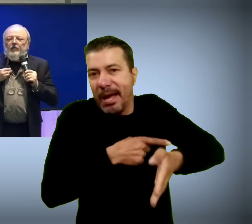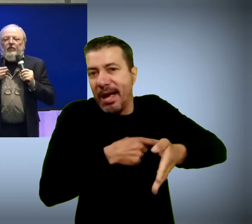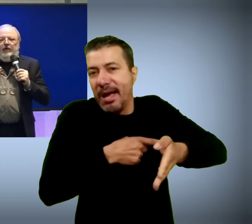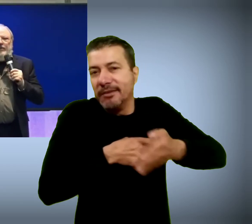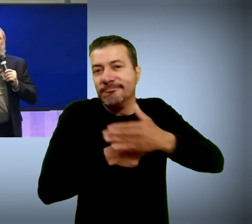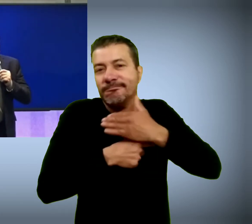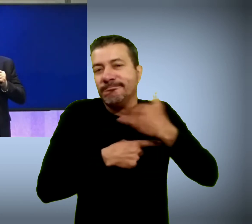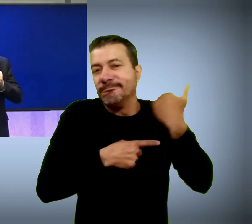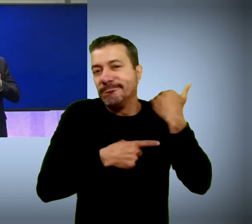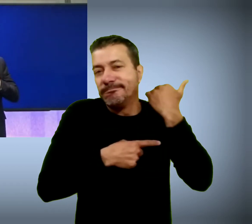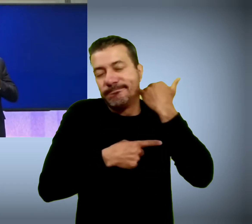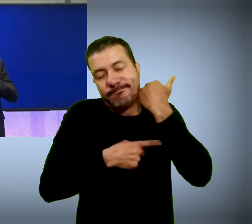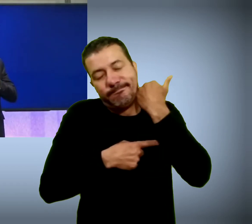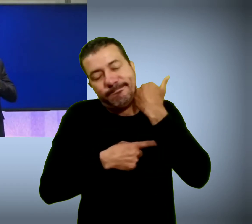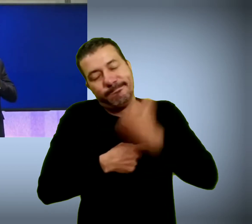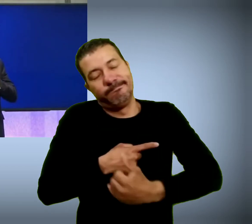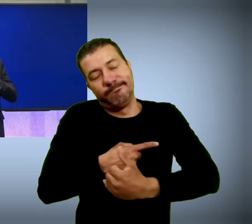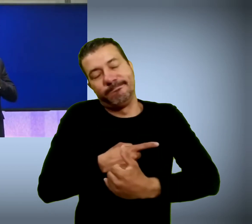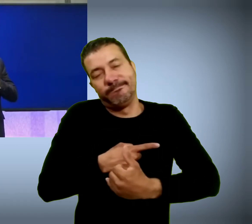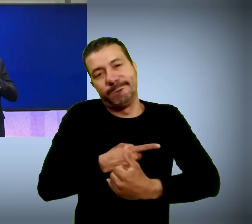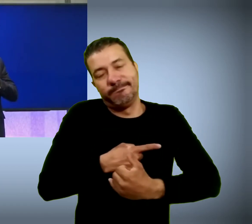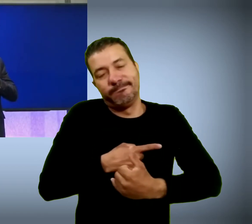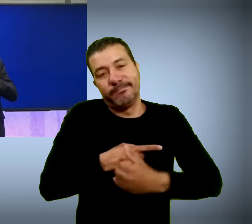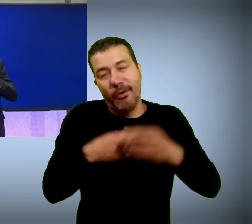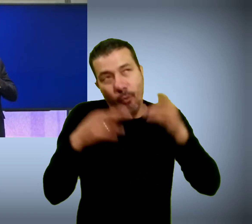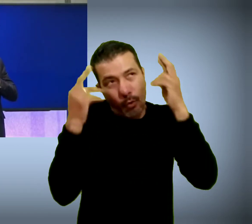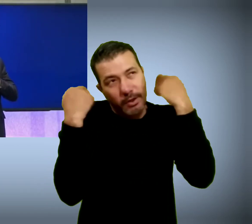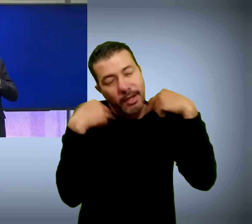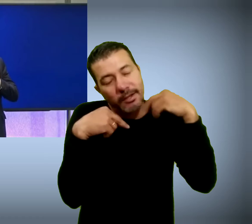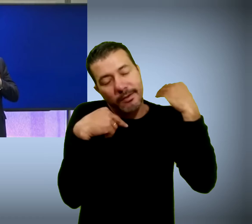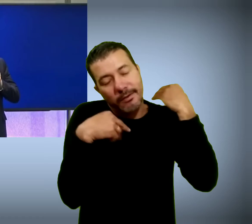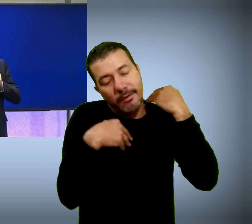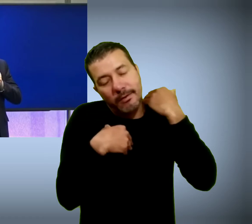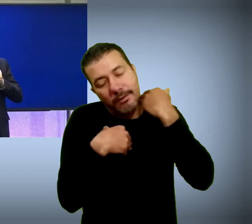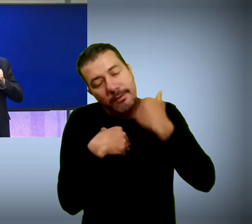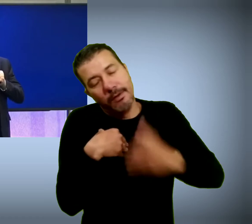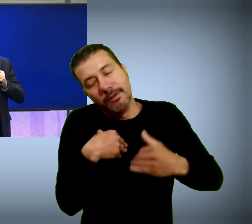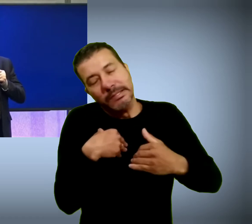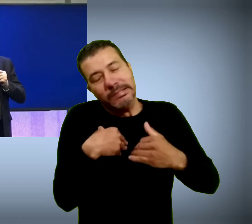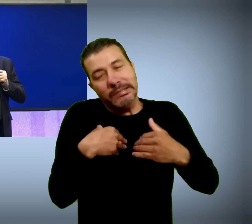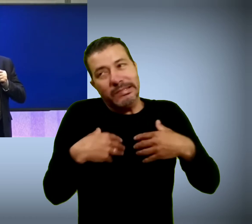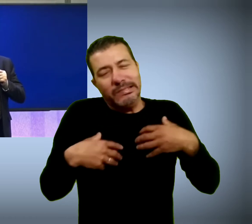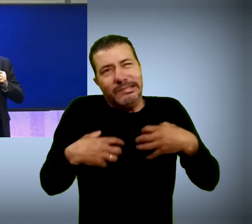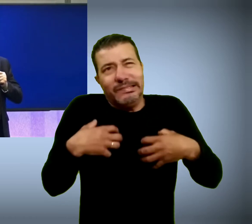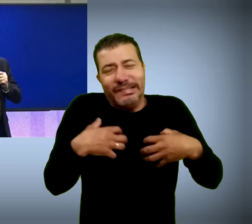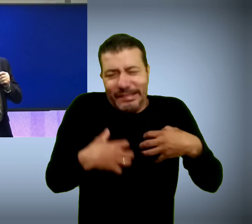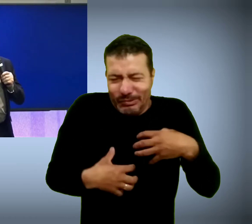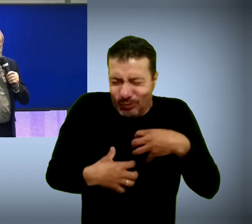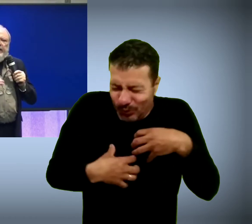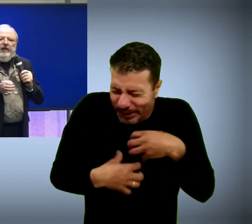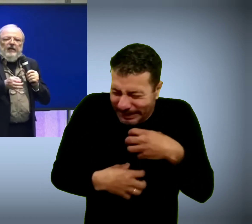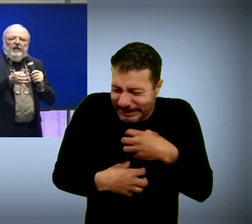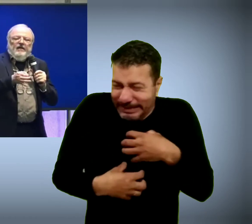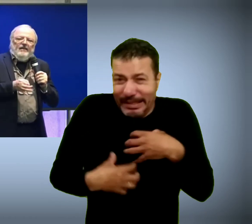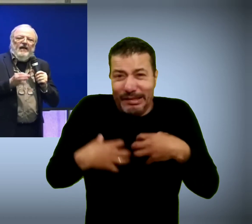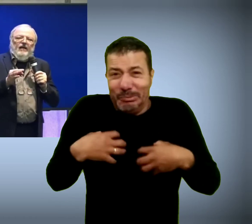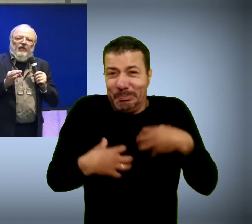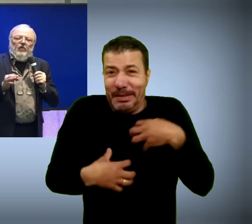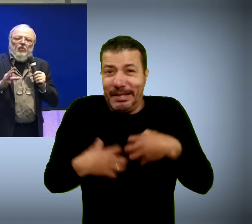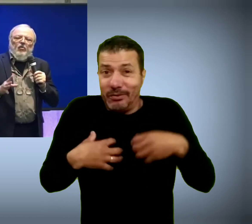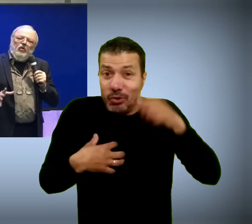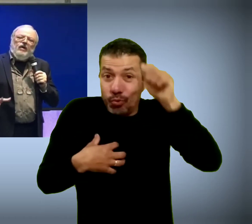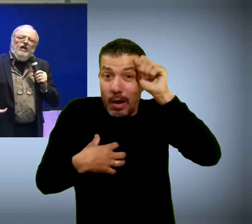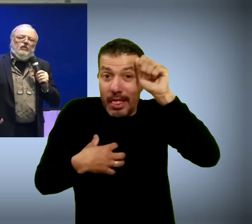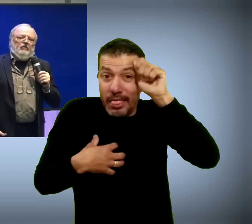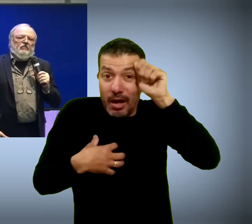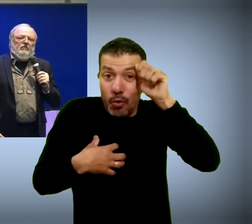no pescocinho do cordeiro. E eu fico imaginando o terror de Adão quando ele